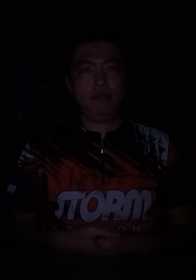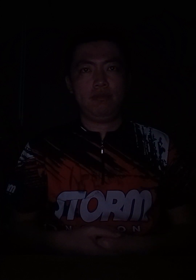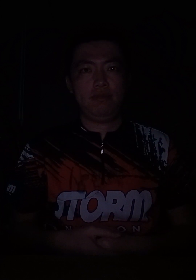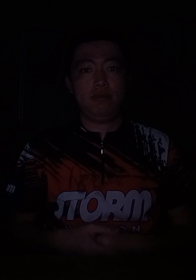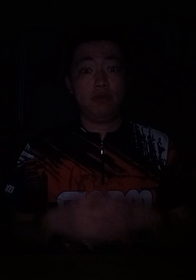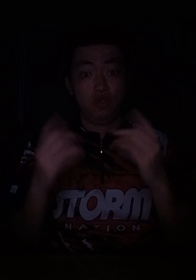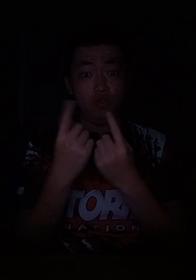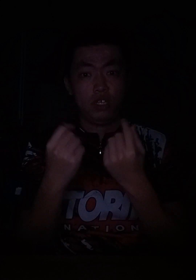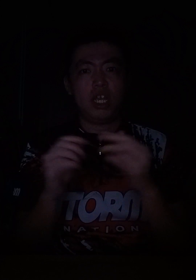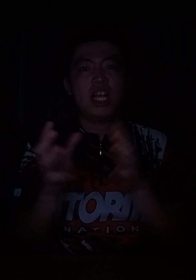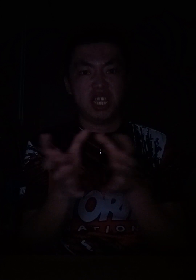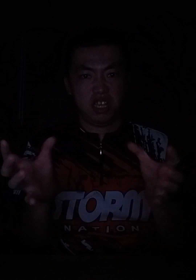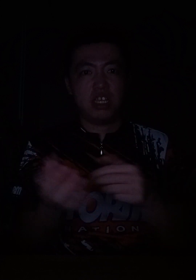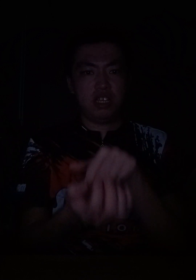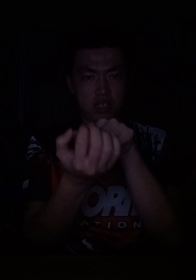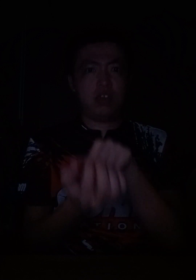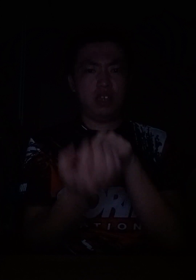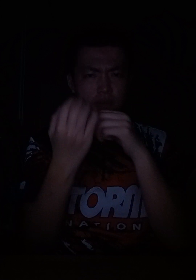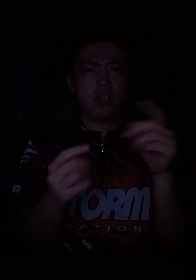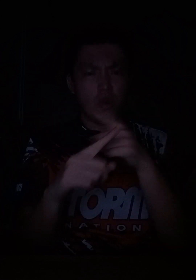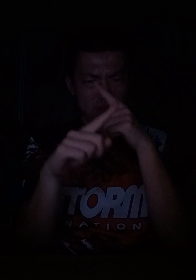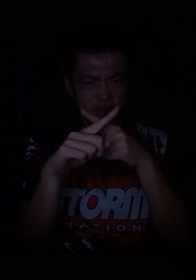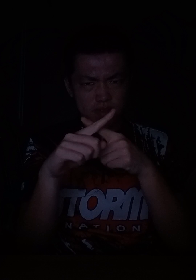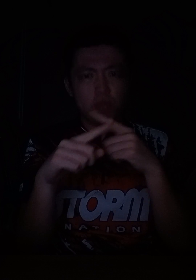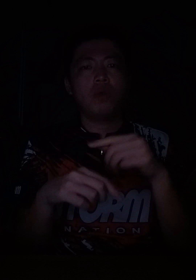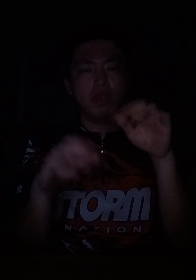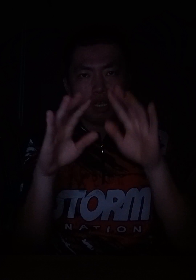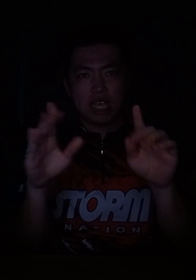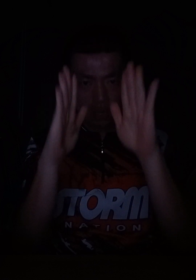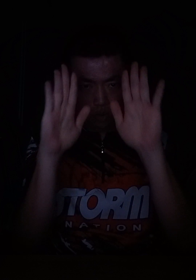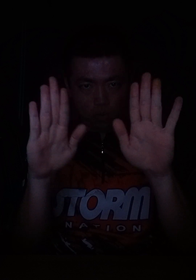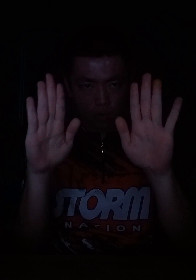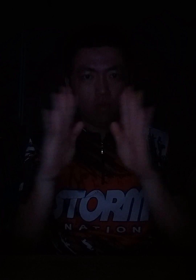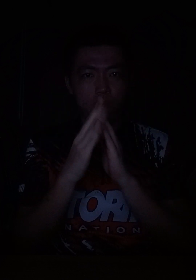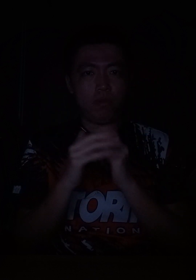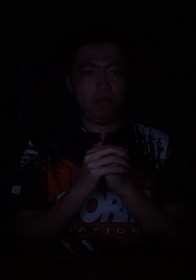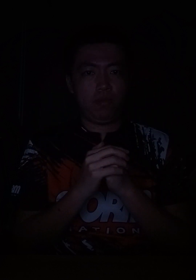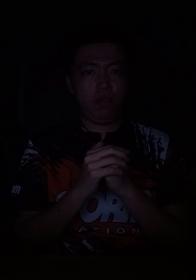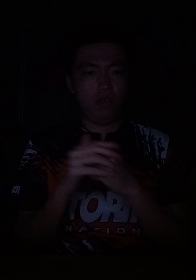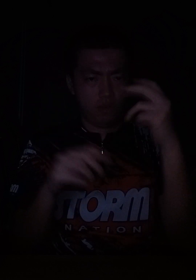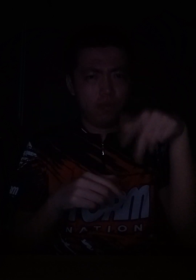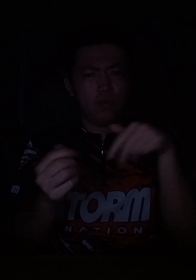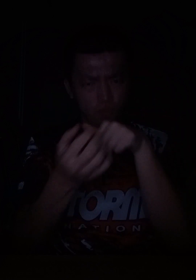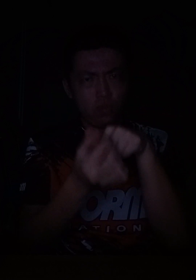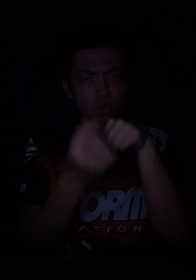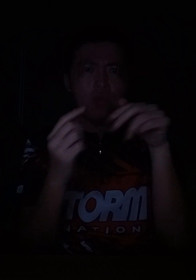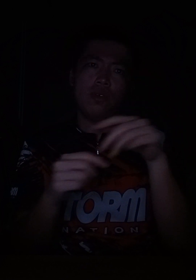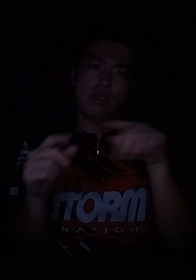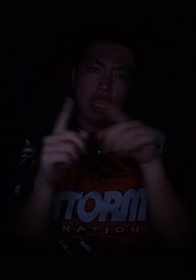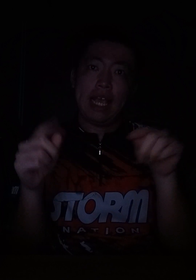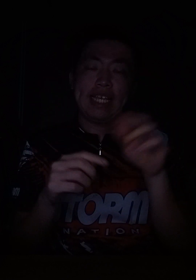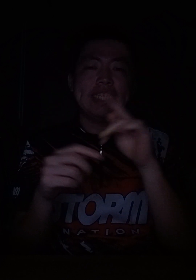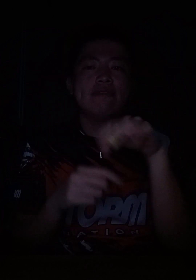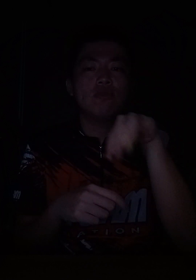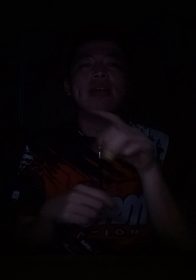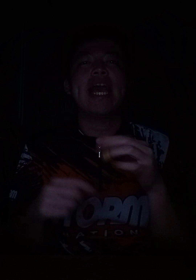서울 홍제동의 한 아파트 승강기 앞에 접근 금지 표지판이 세워졌습니다. 승강기 고장 신고를 받고 수리에 나선 20대 남성